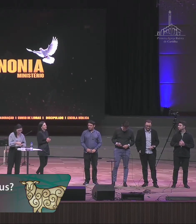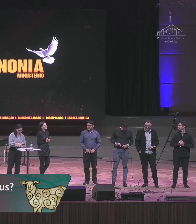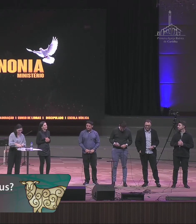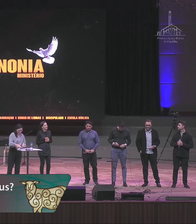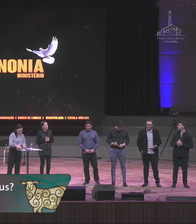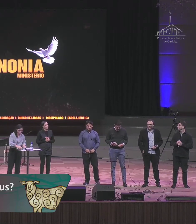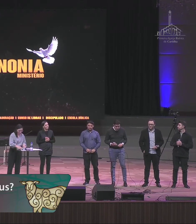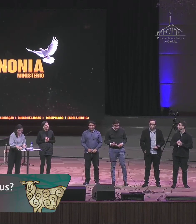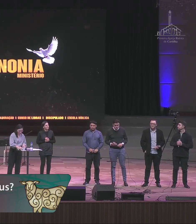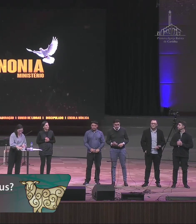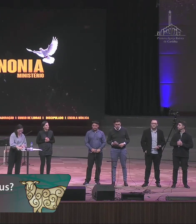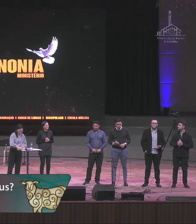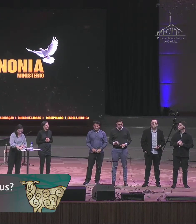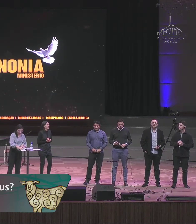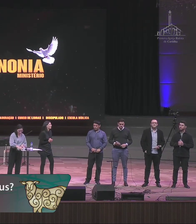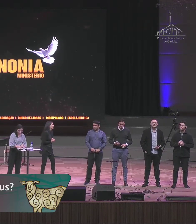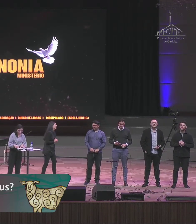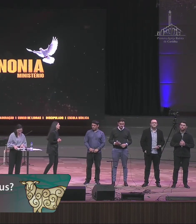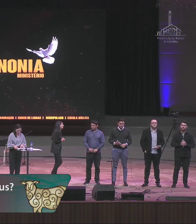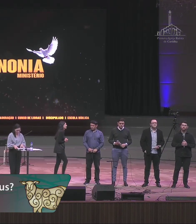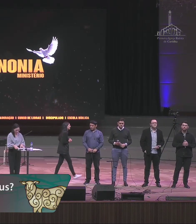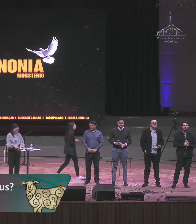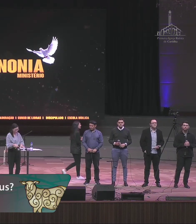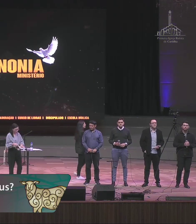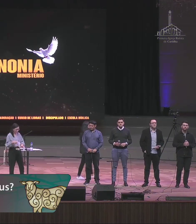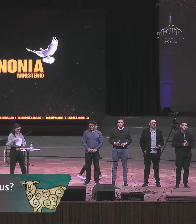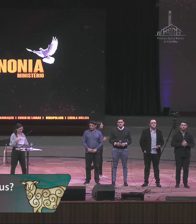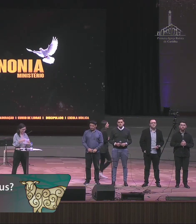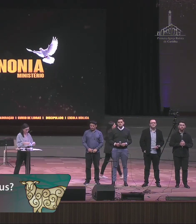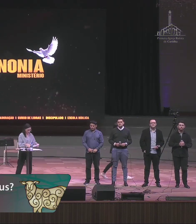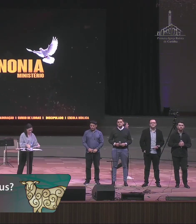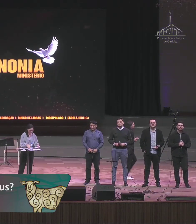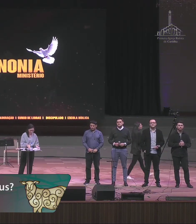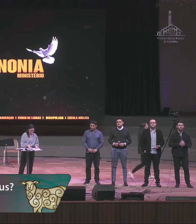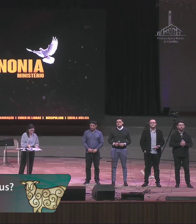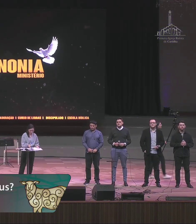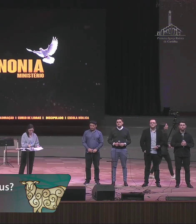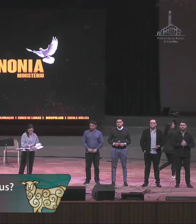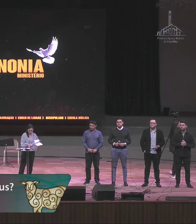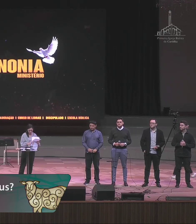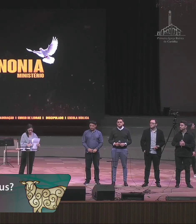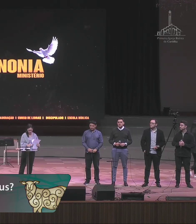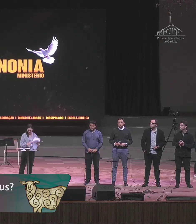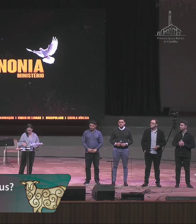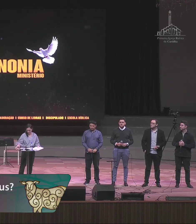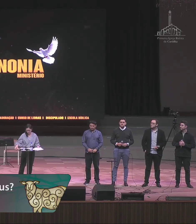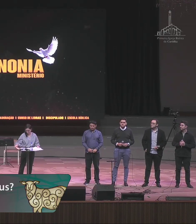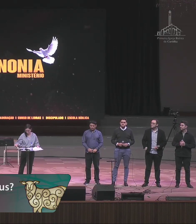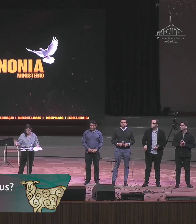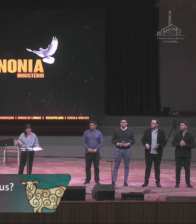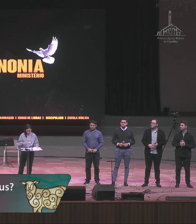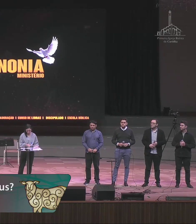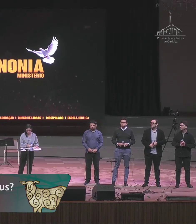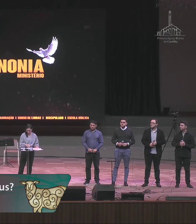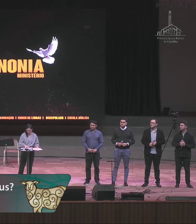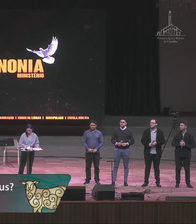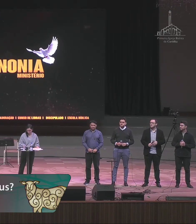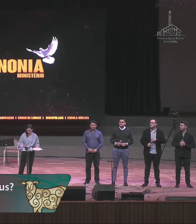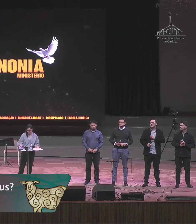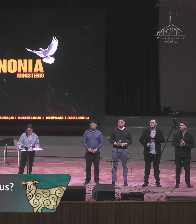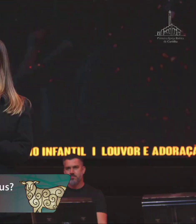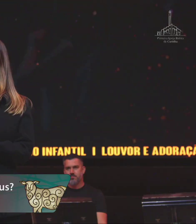carne, nos dá sempre, Deus, até nós irmos para o céu, Deus, com um coração que aprenda cada dia